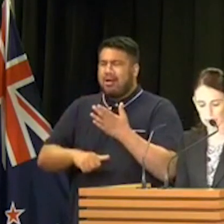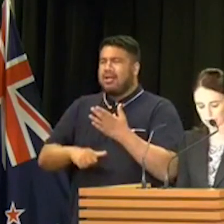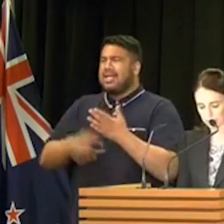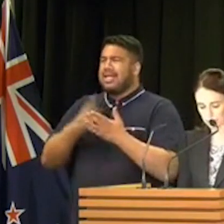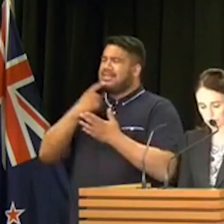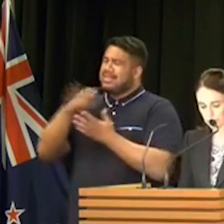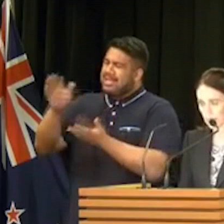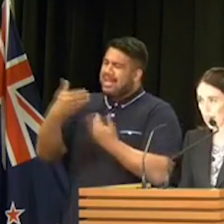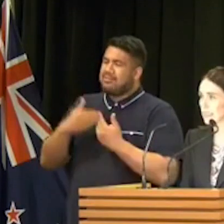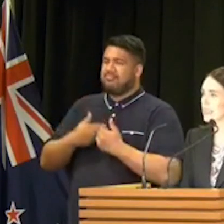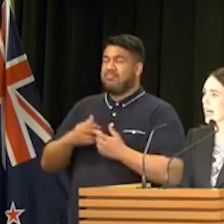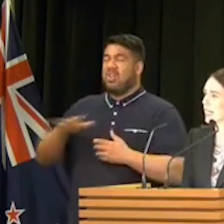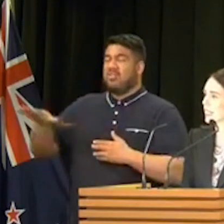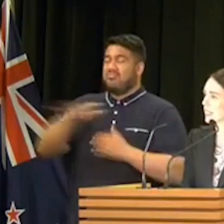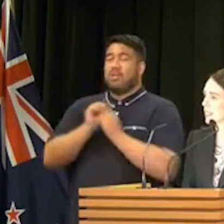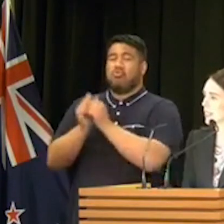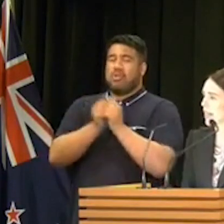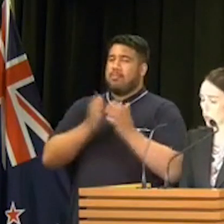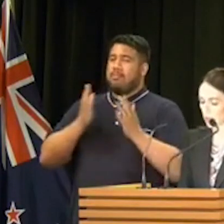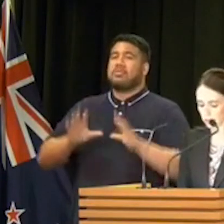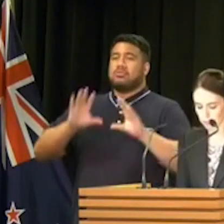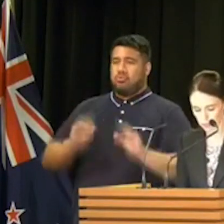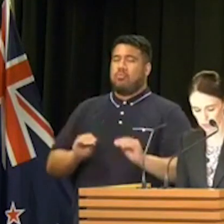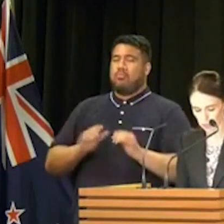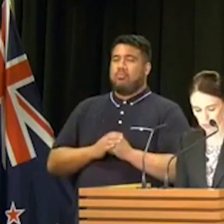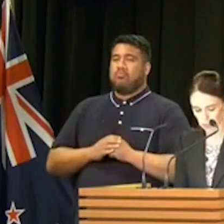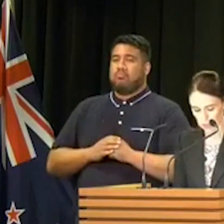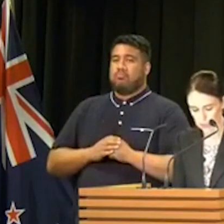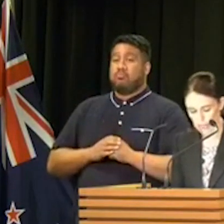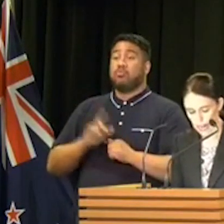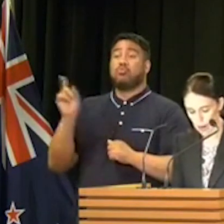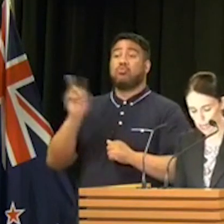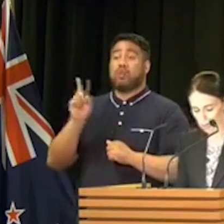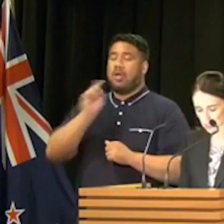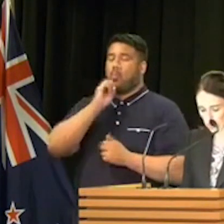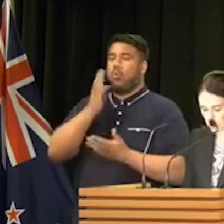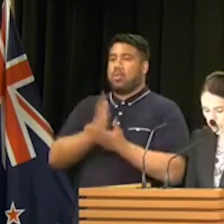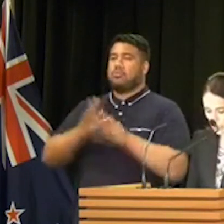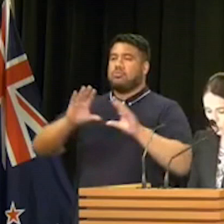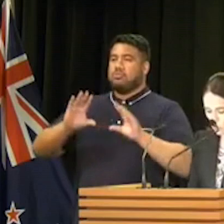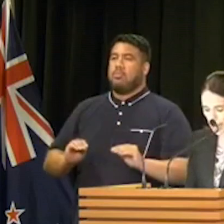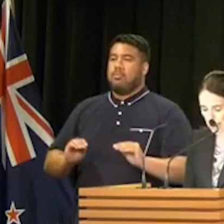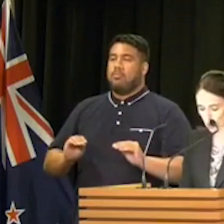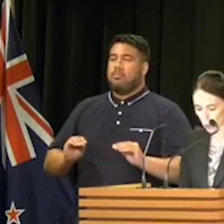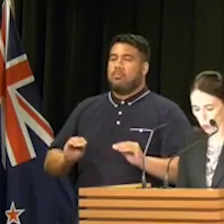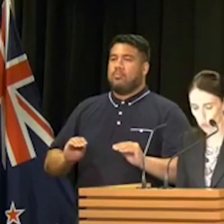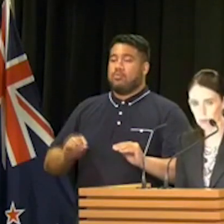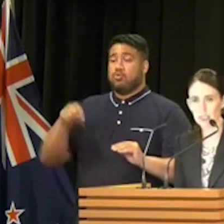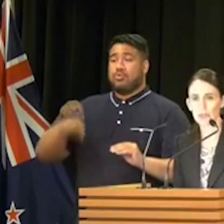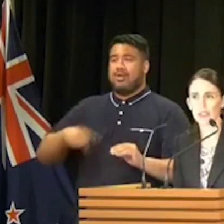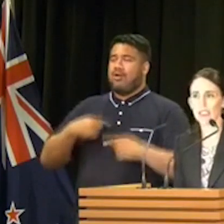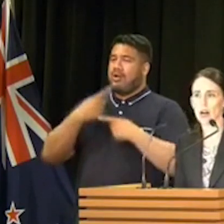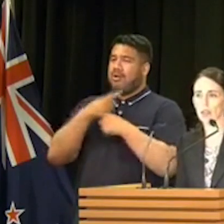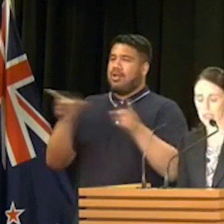terminará hoy anunció que nueva zelanda prohibir a todas las armas de estilo militar y semiautomáticas también vamos a prohibir